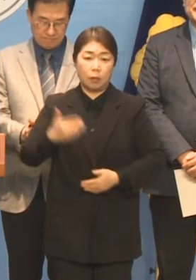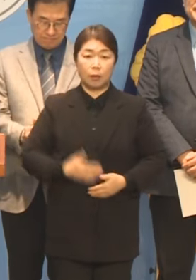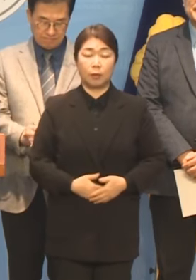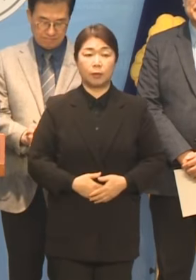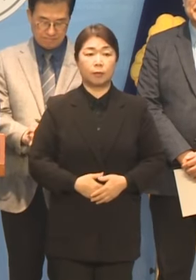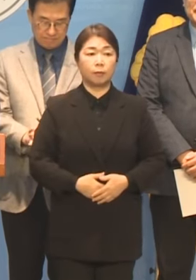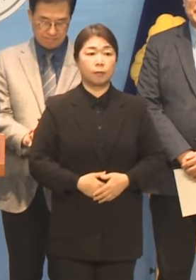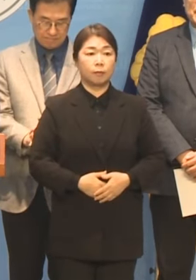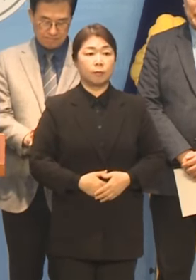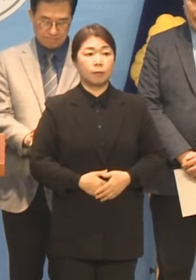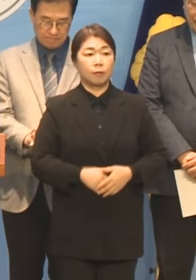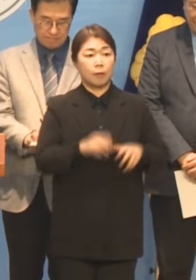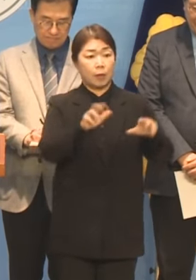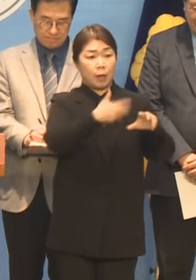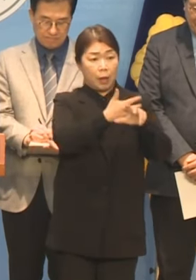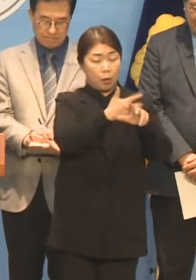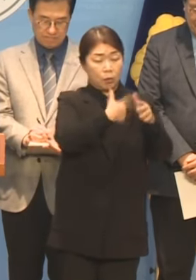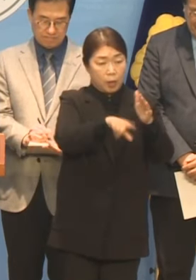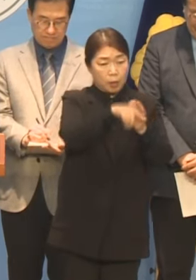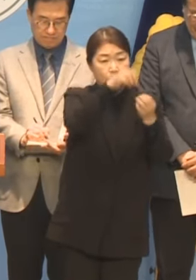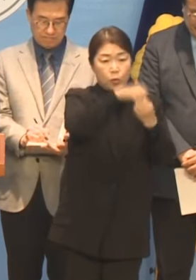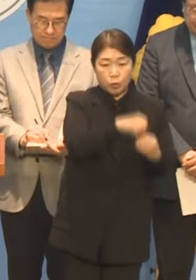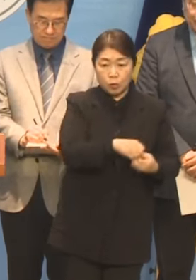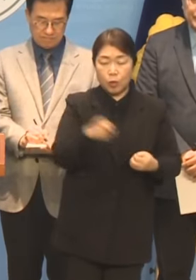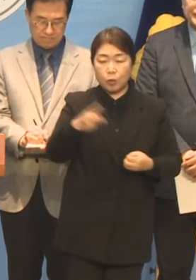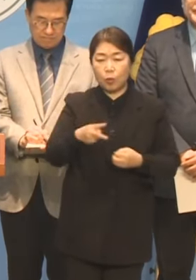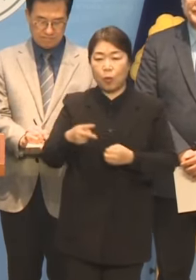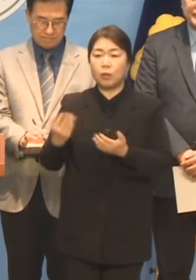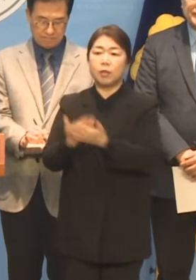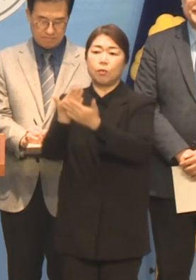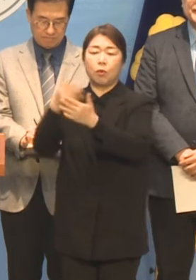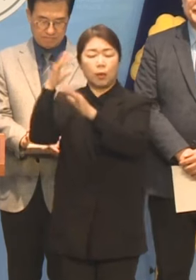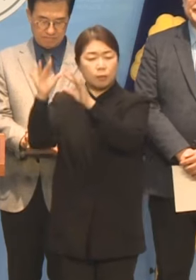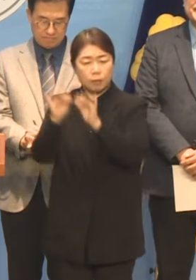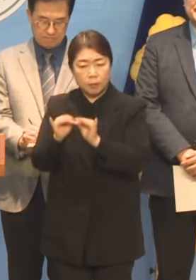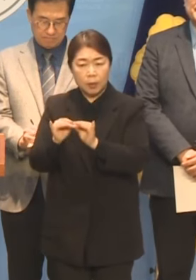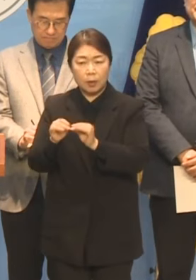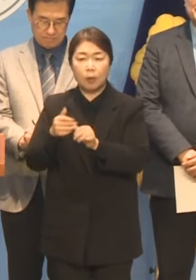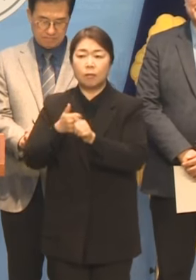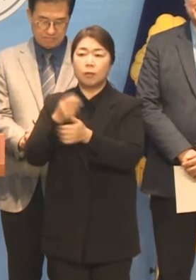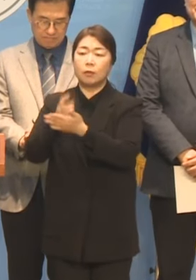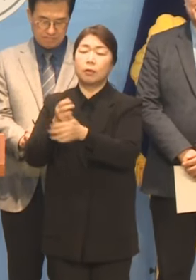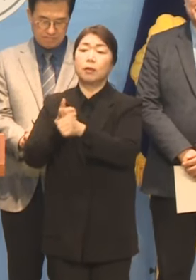합리적 진보가 머리를 맞대고 법을 찾기를 국은 수고하고